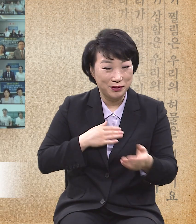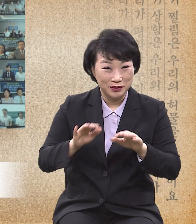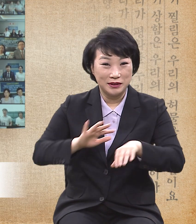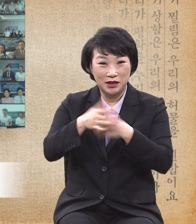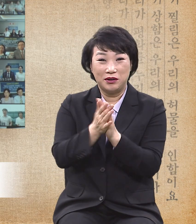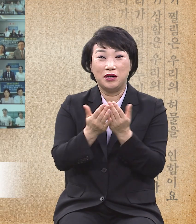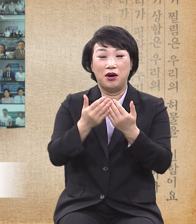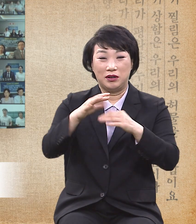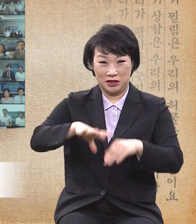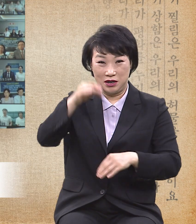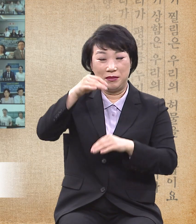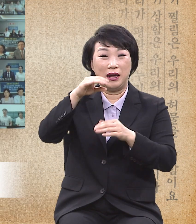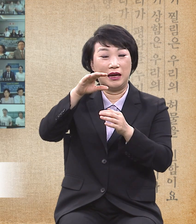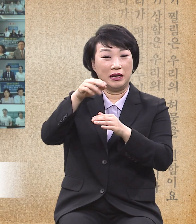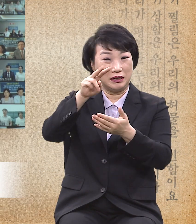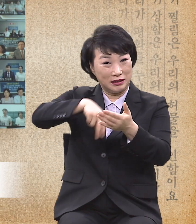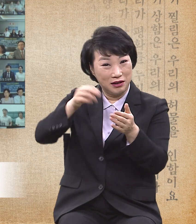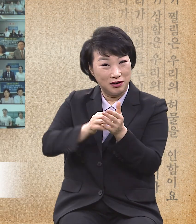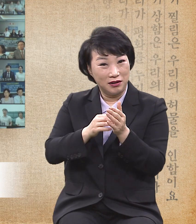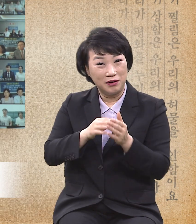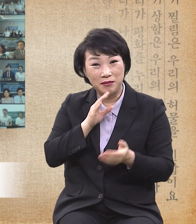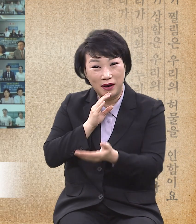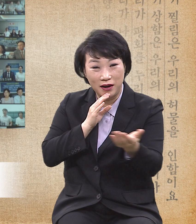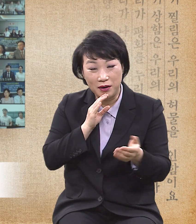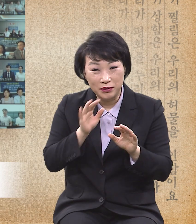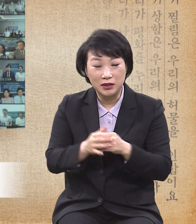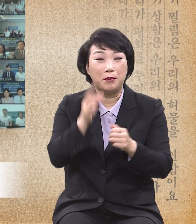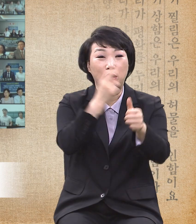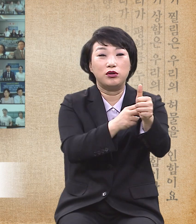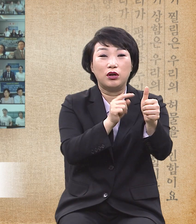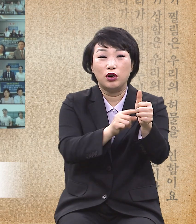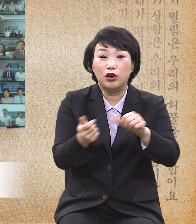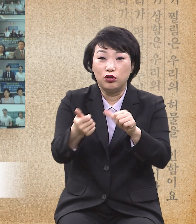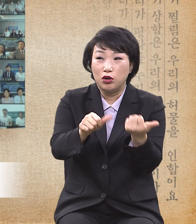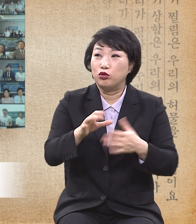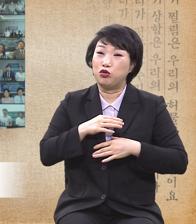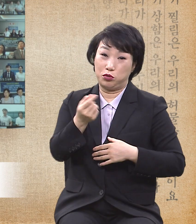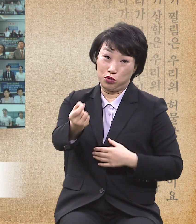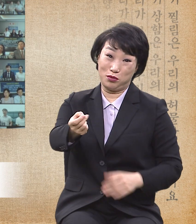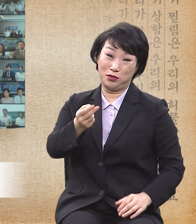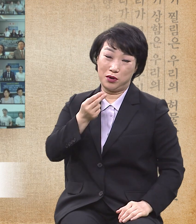참 그래가면서 또 죽음 앞에 하나하나 두려워하나